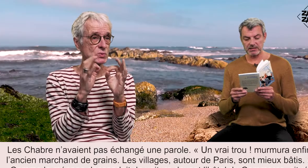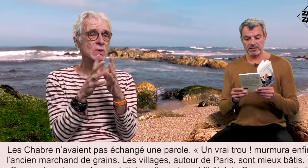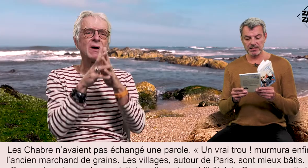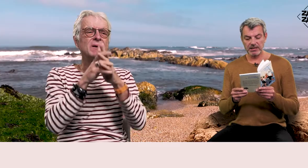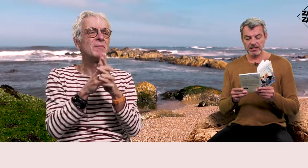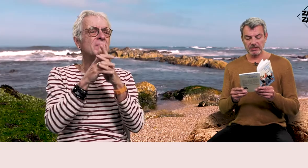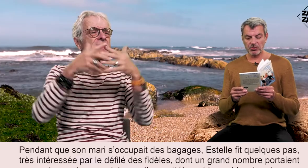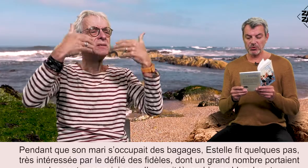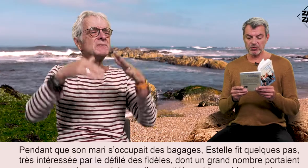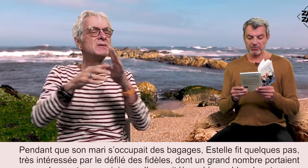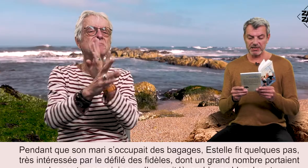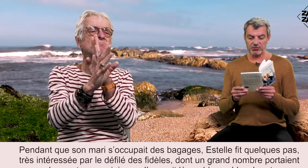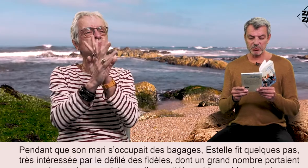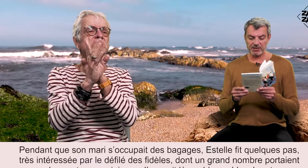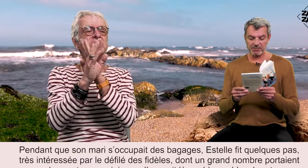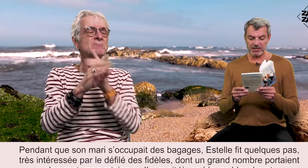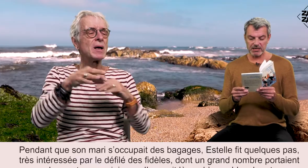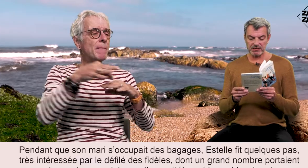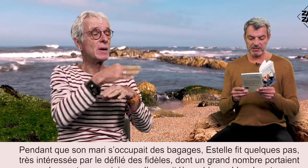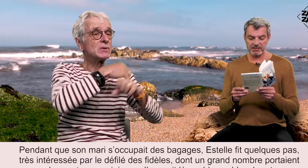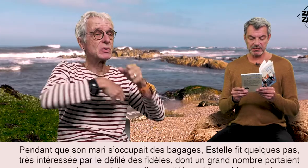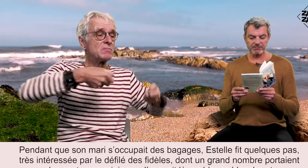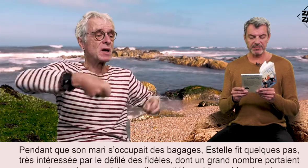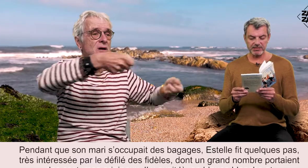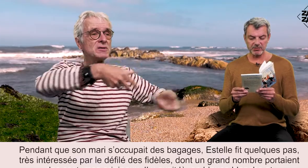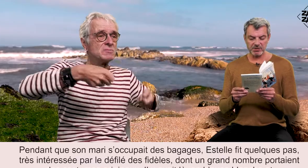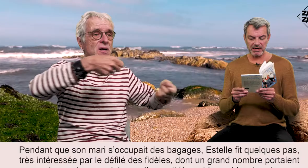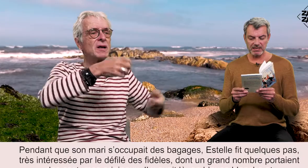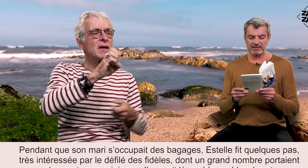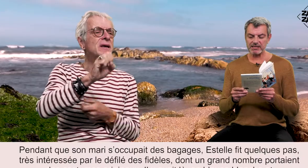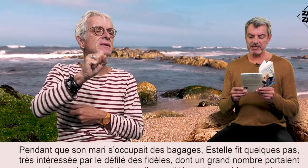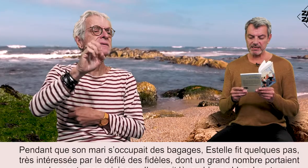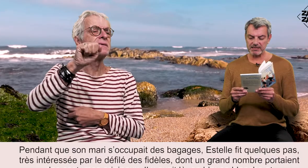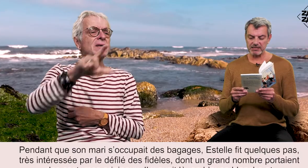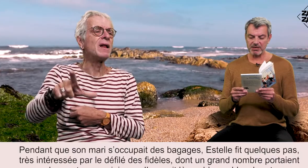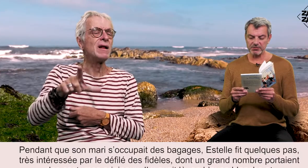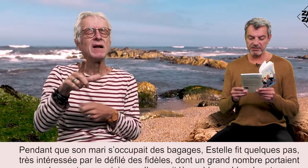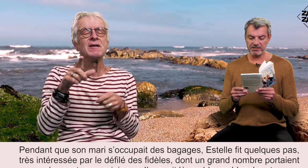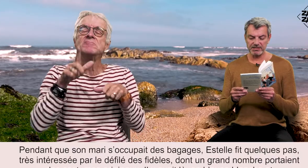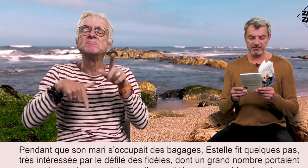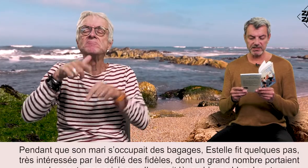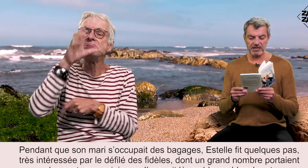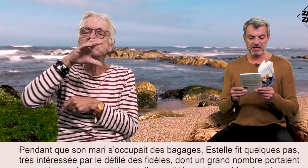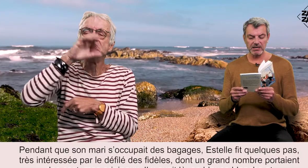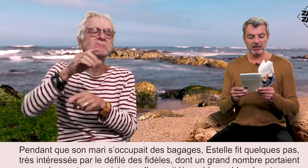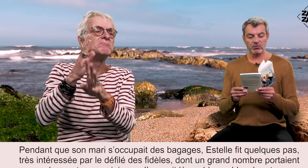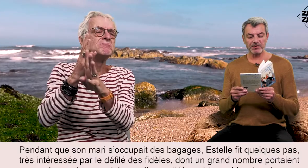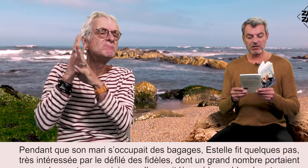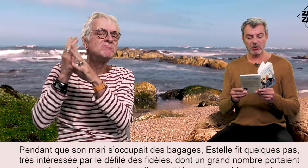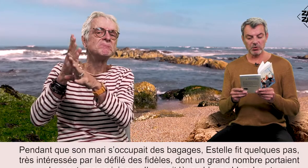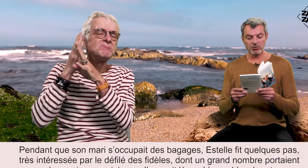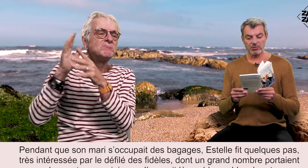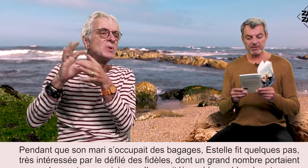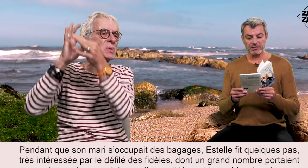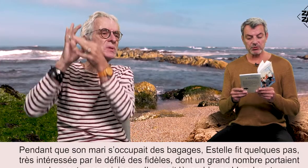-messe. Pendant que son mari s'occupait des bagages, Estelle fit quelques pas, très intéressée par le défilé des fidèles, dont